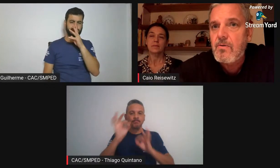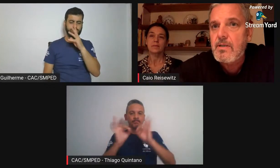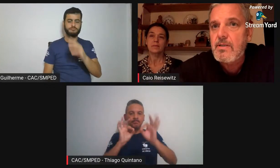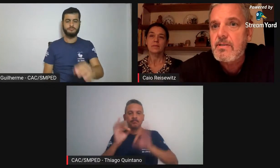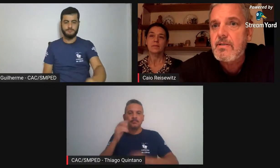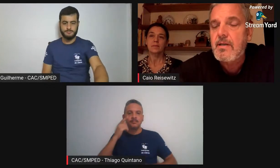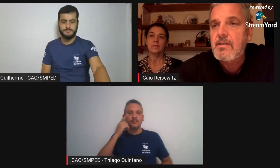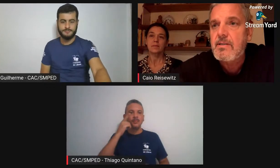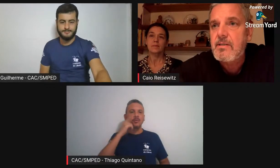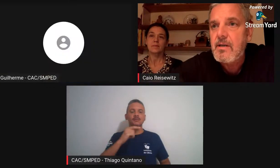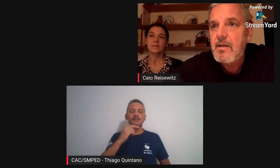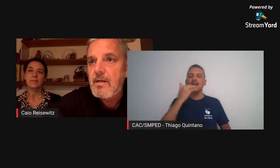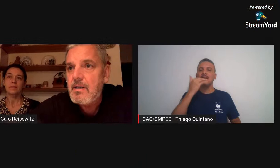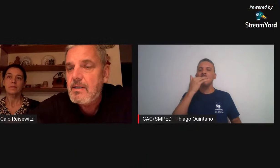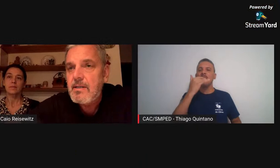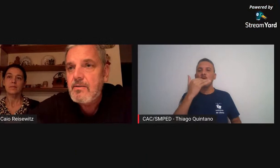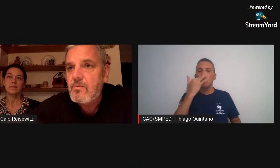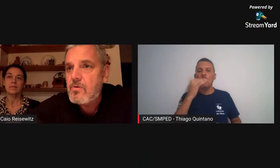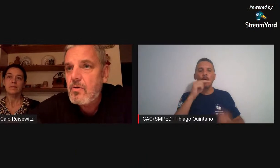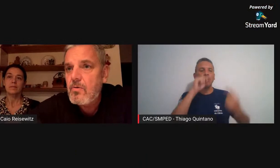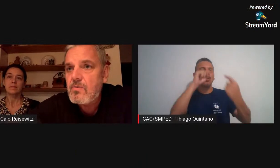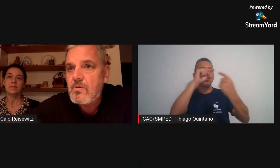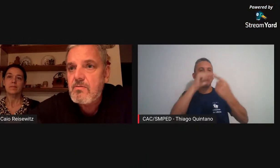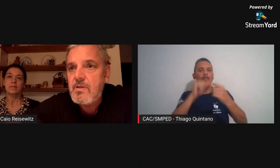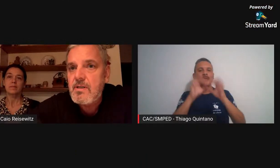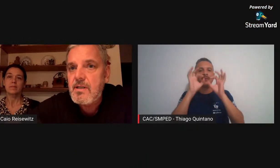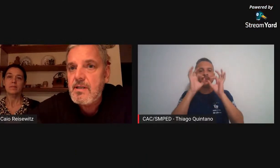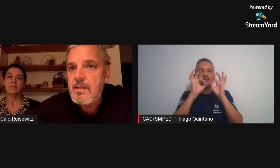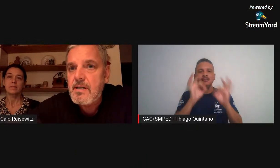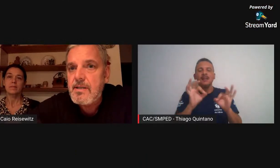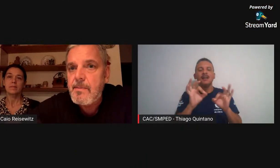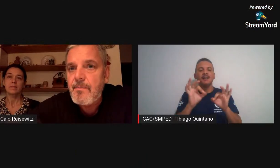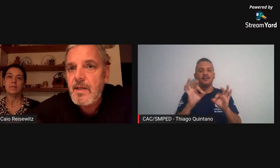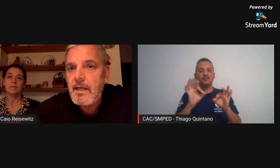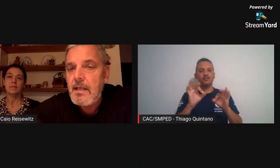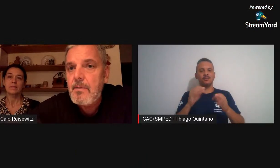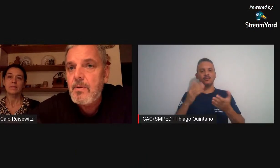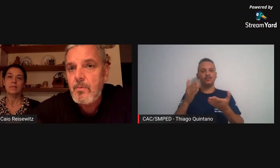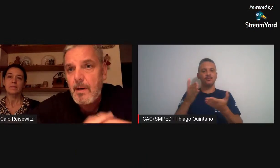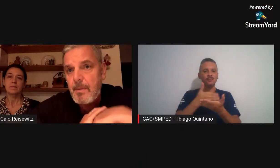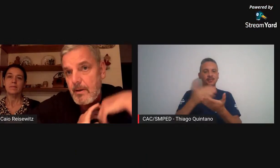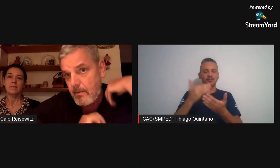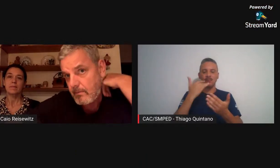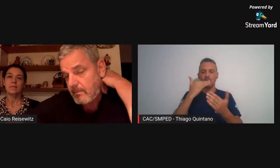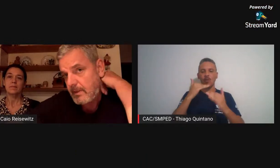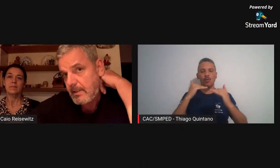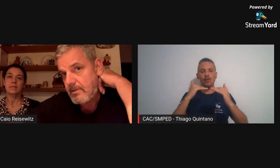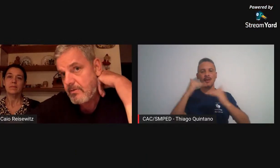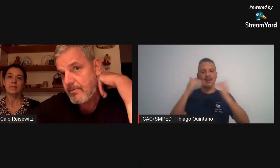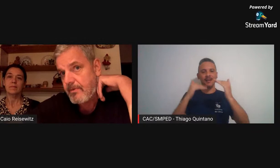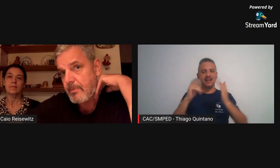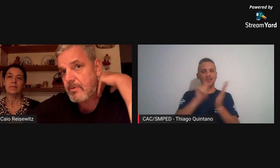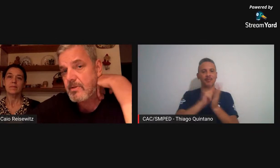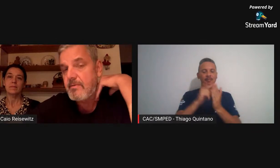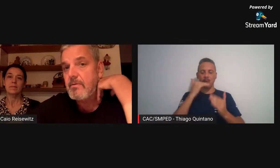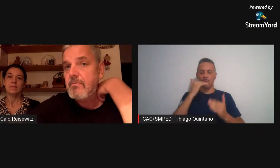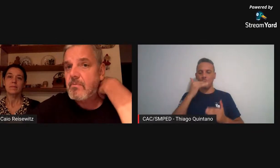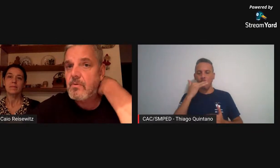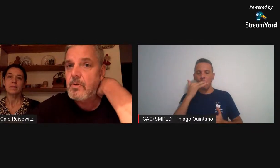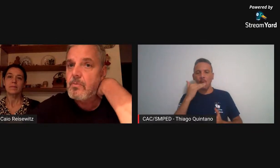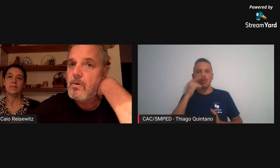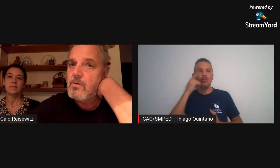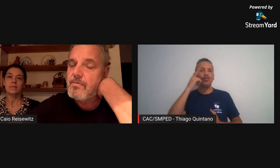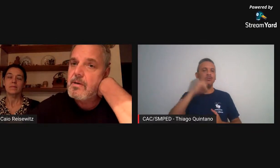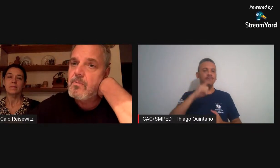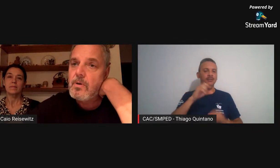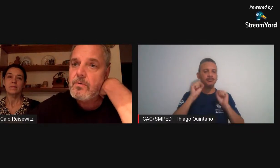bom nas cores nos tons de equilíbrio no papel e isso foi possível